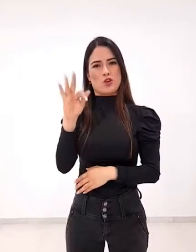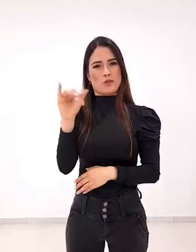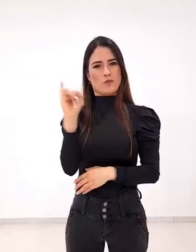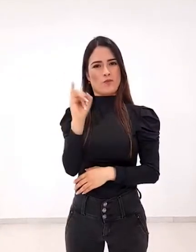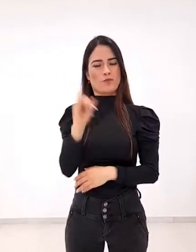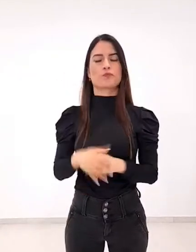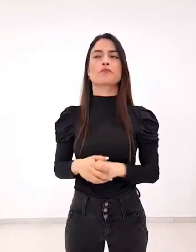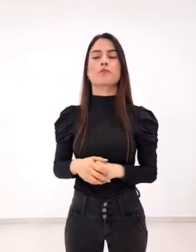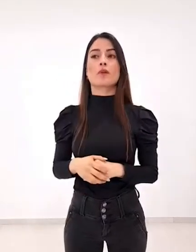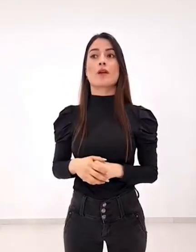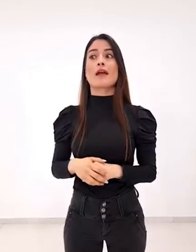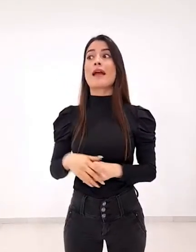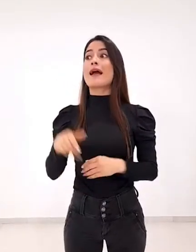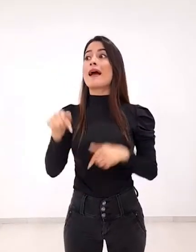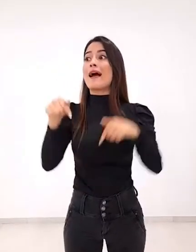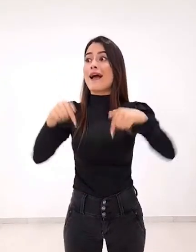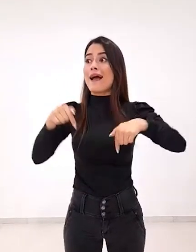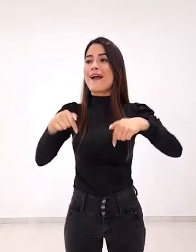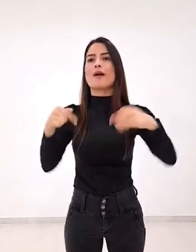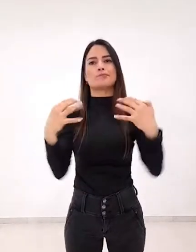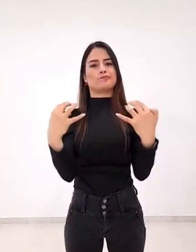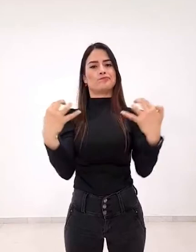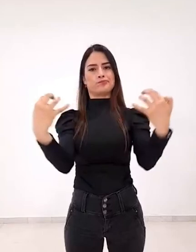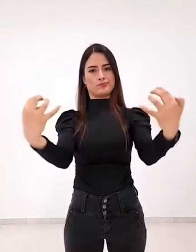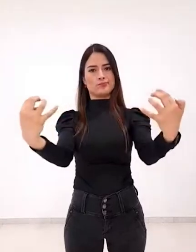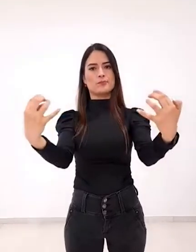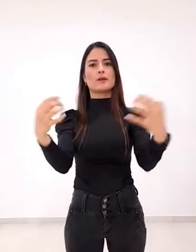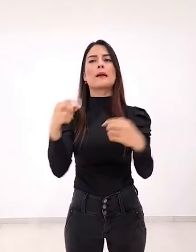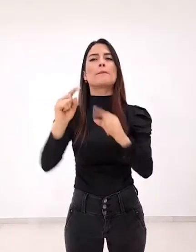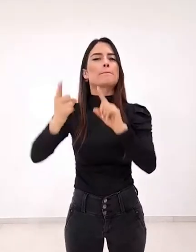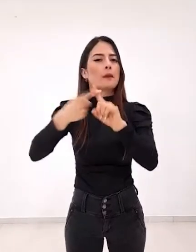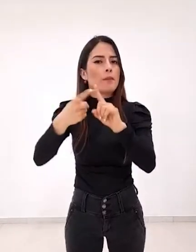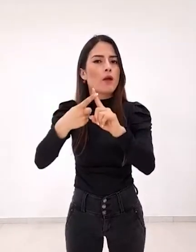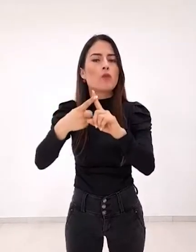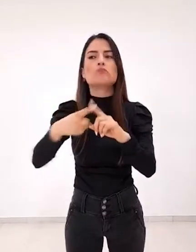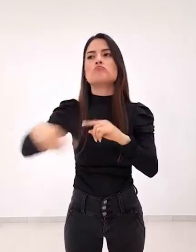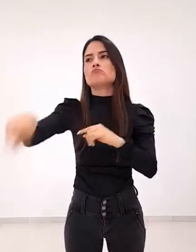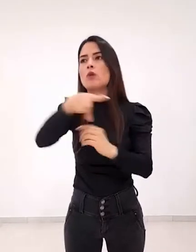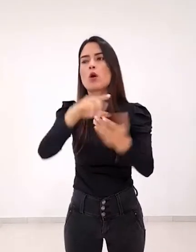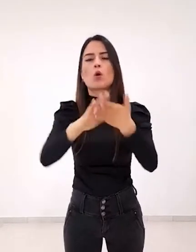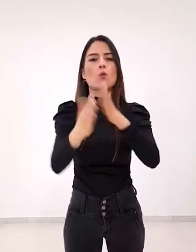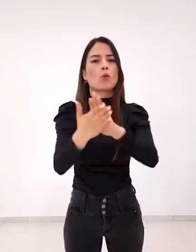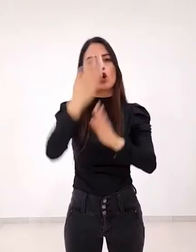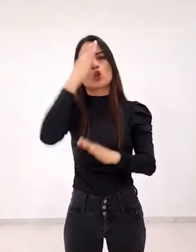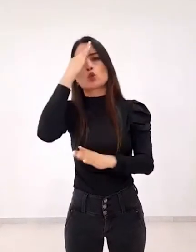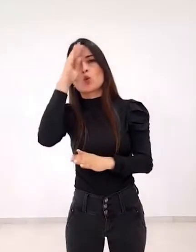para escuchar a las dudas directa